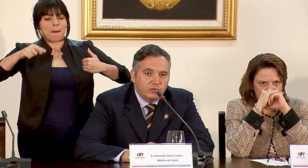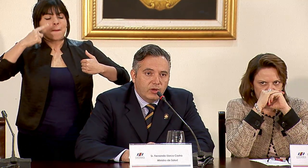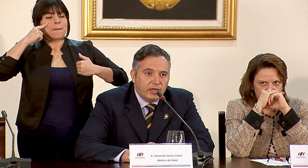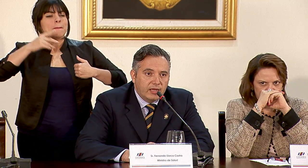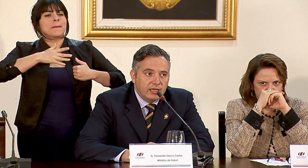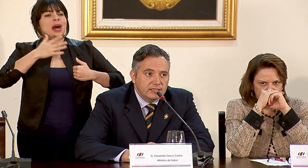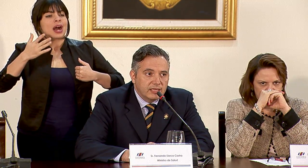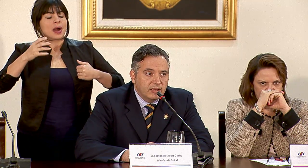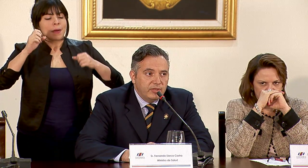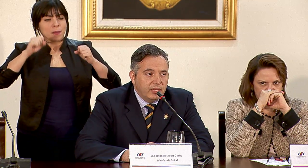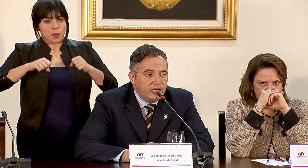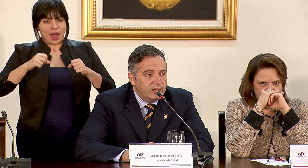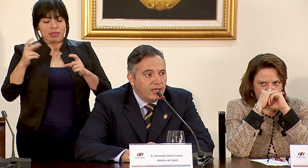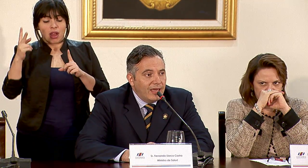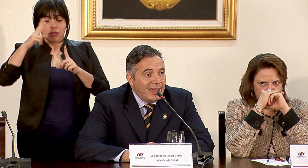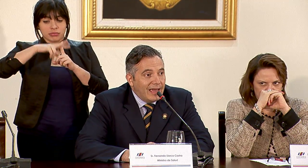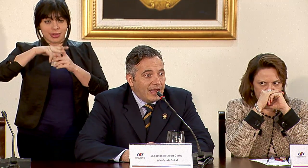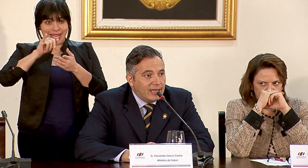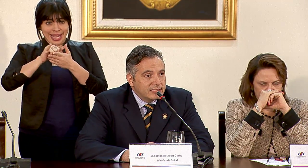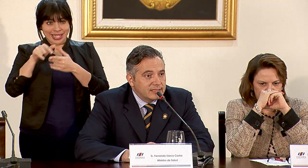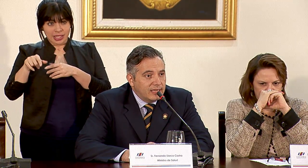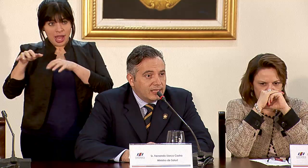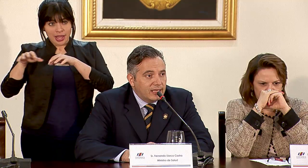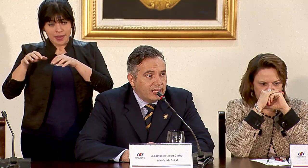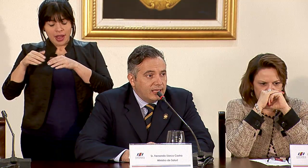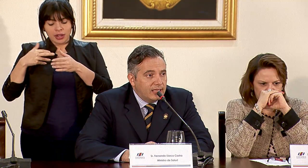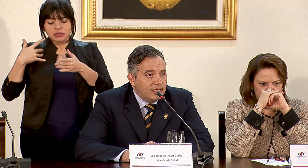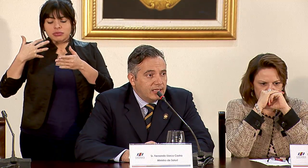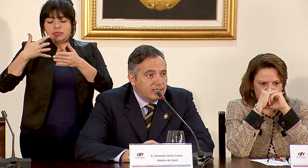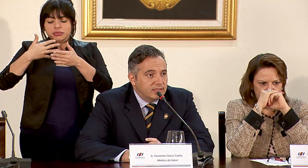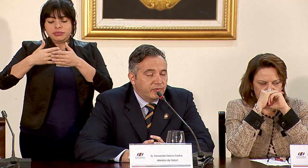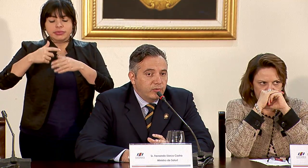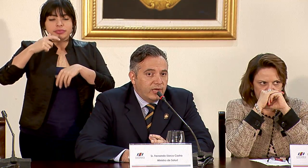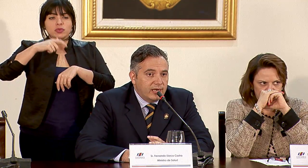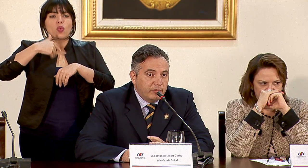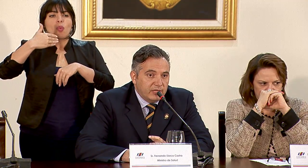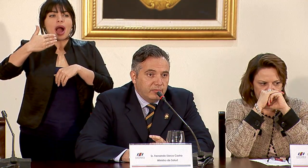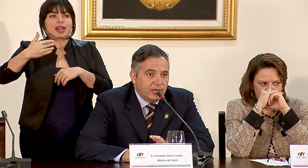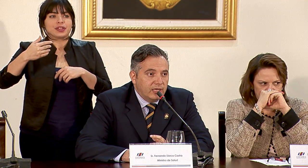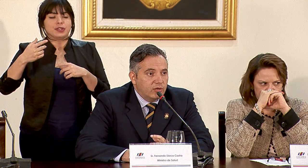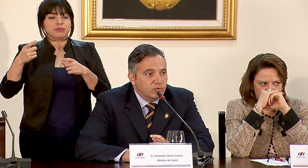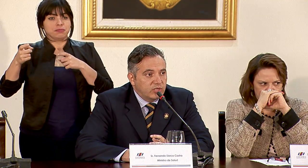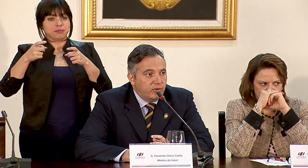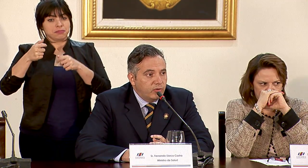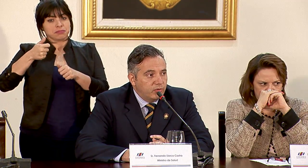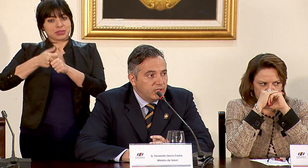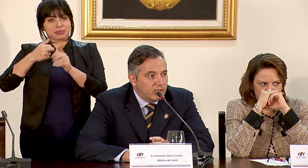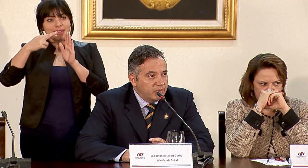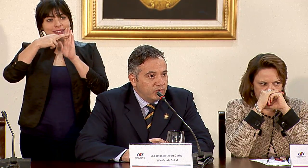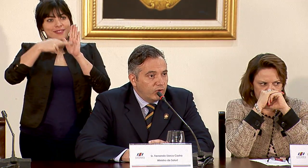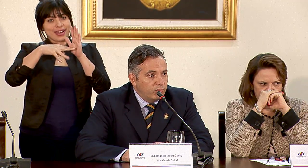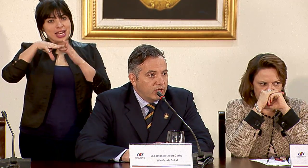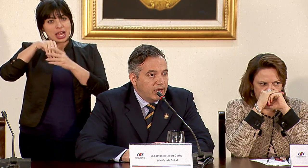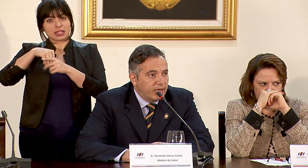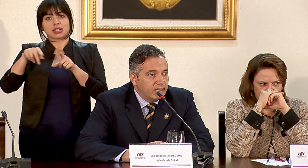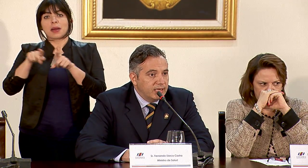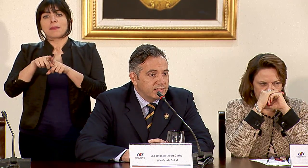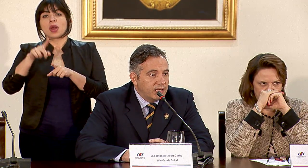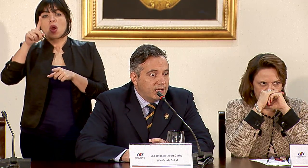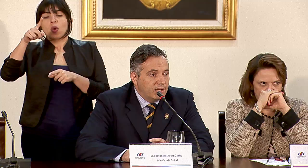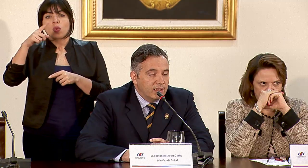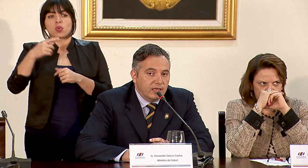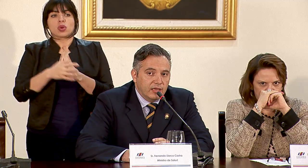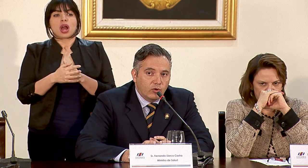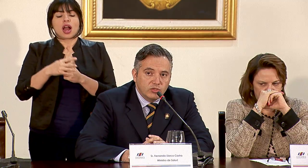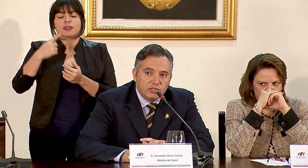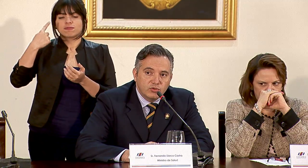efectuara esa actividad hasta que se regulara la misma. Inclusive, hubo una intervención muy clara de la